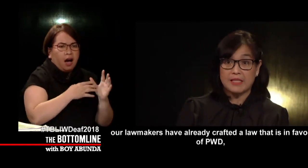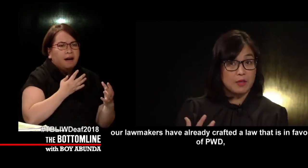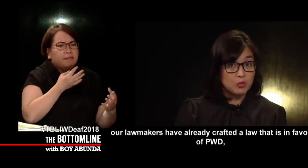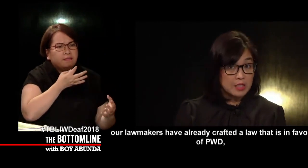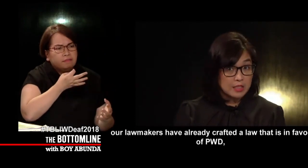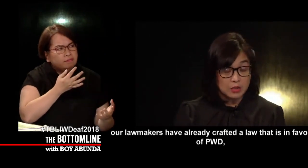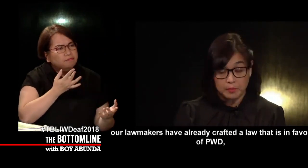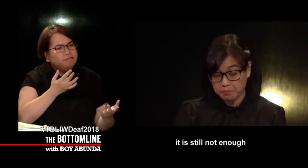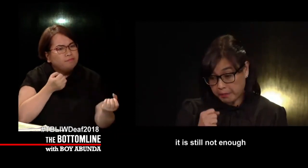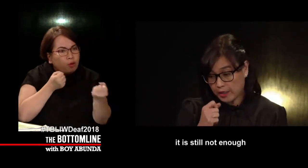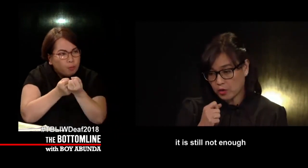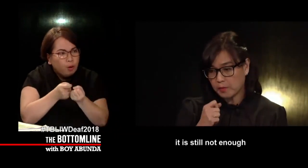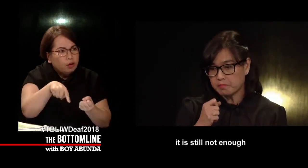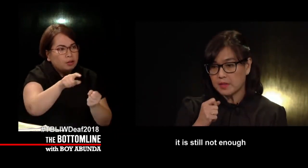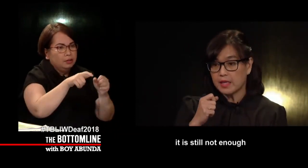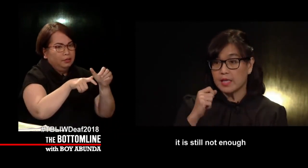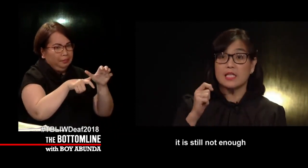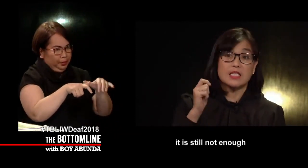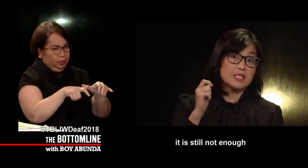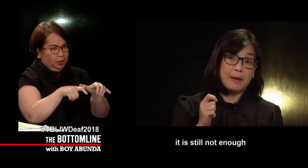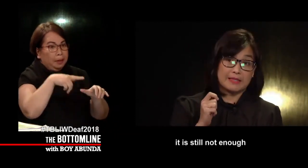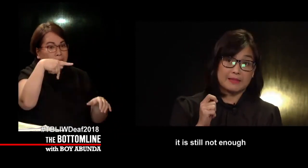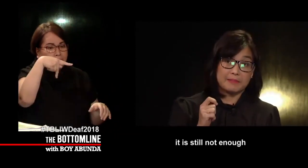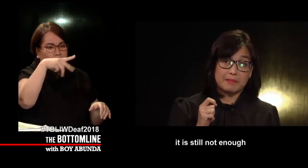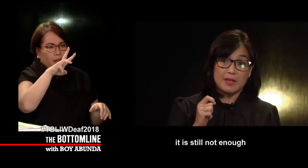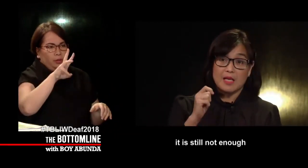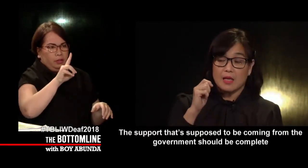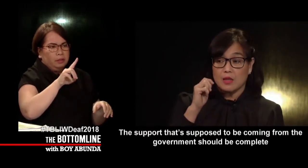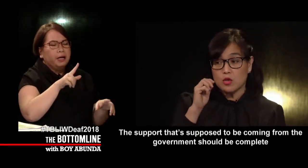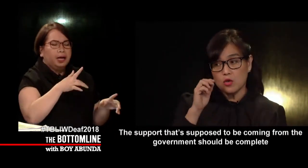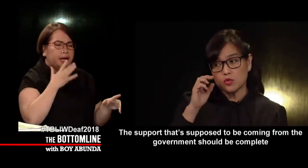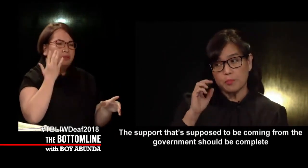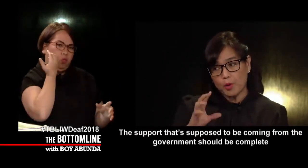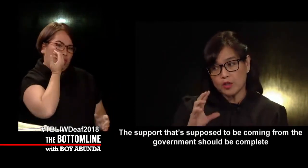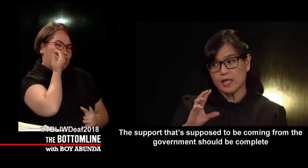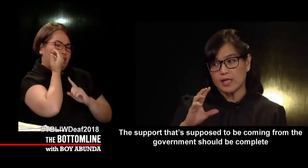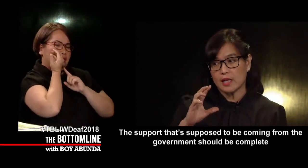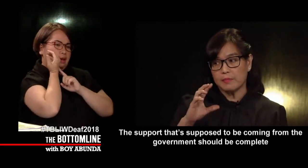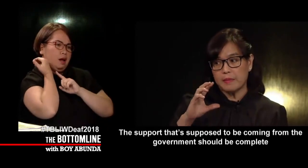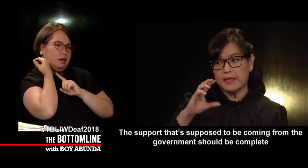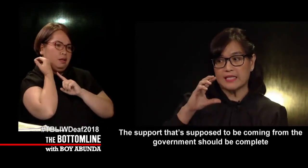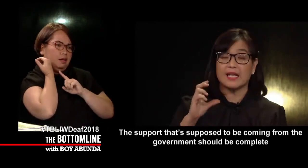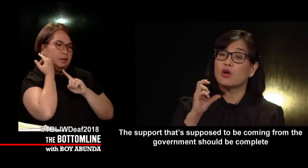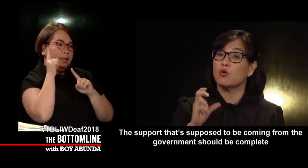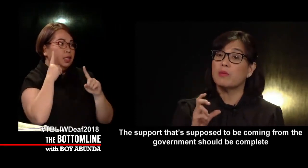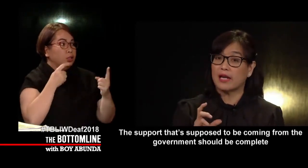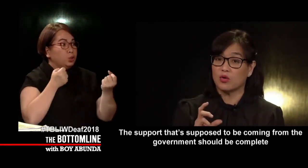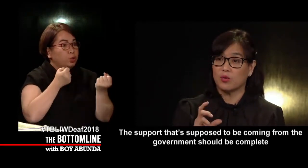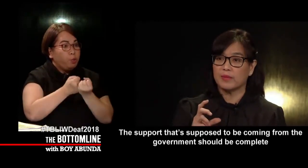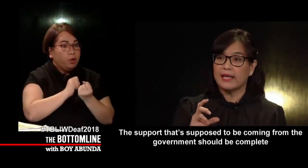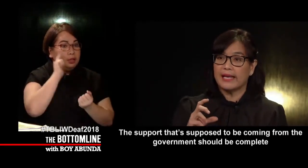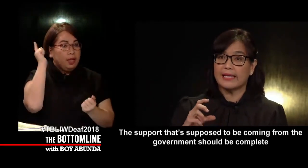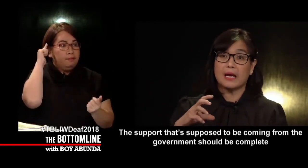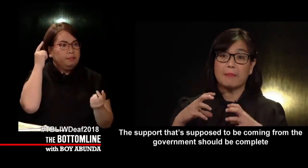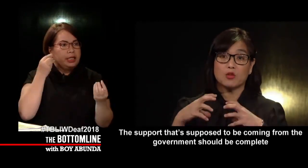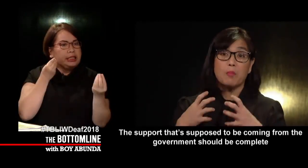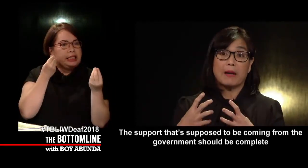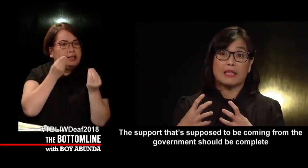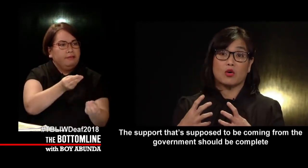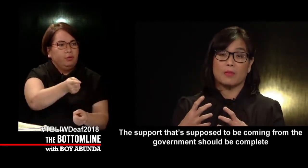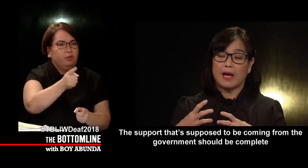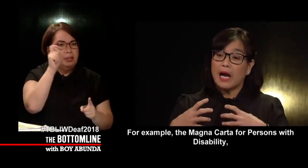mga PWDs, no? Pero hindi siya sapat. Yung suporta na ibibigay sana ng gobyerno